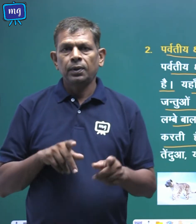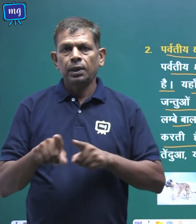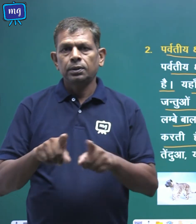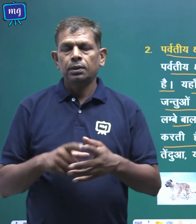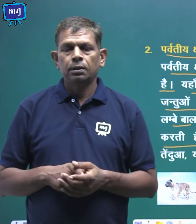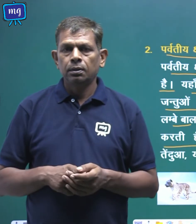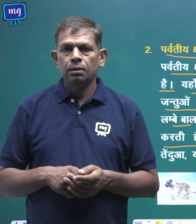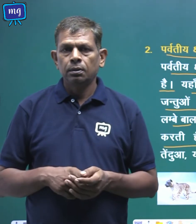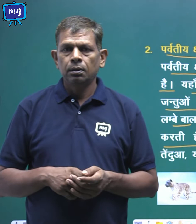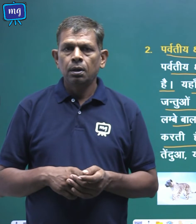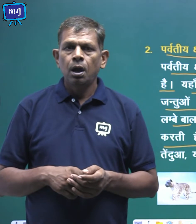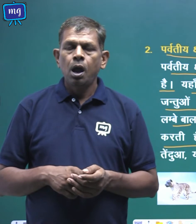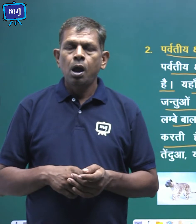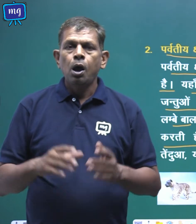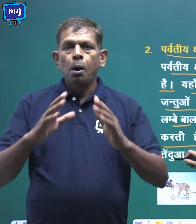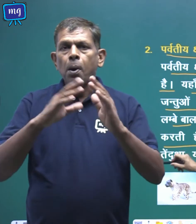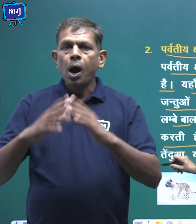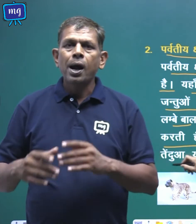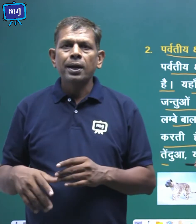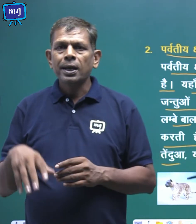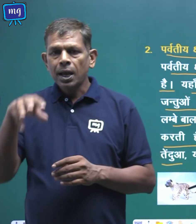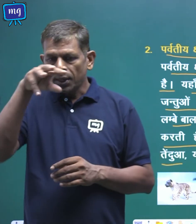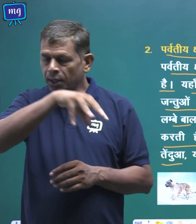जैसे पहाड़ी तेंदुआ,